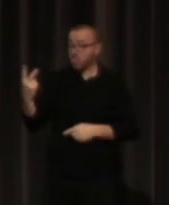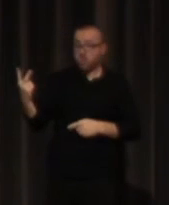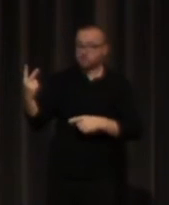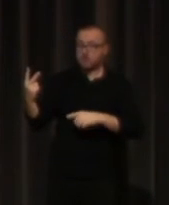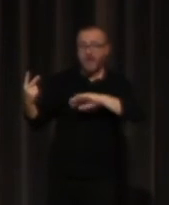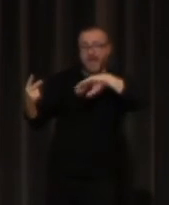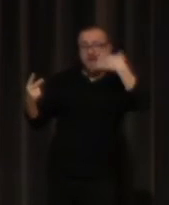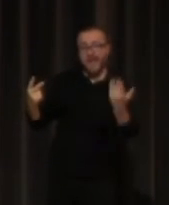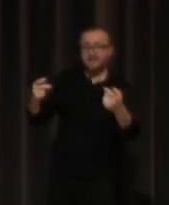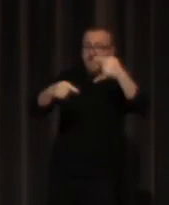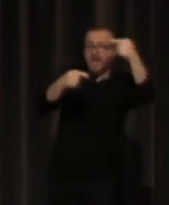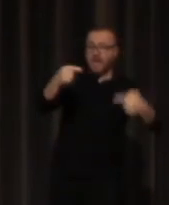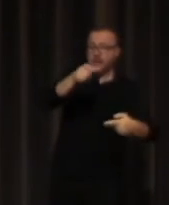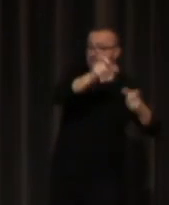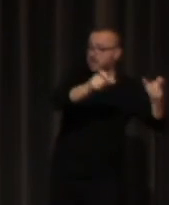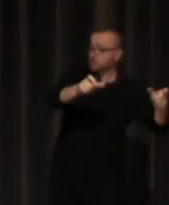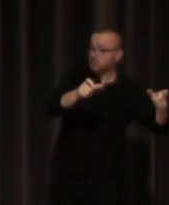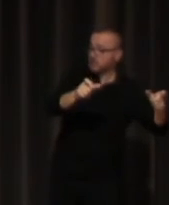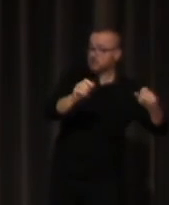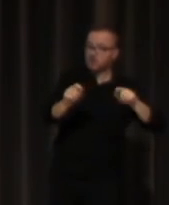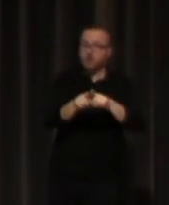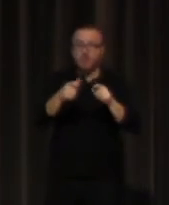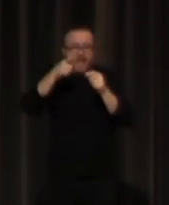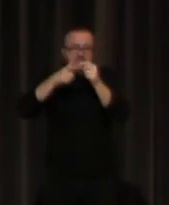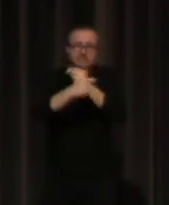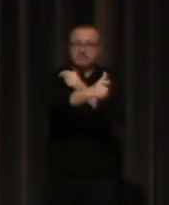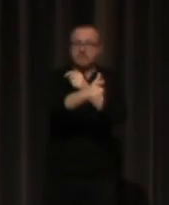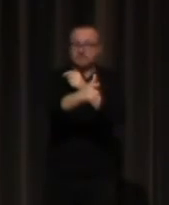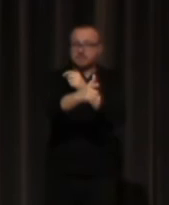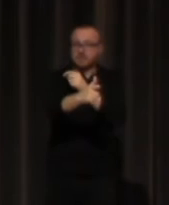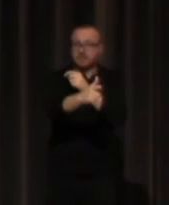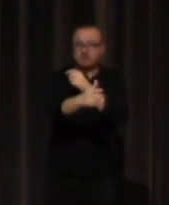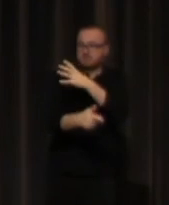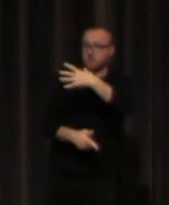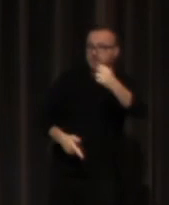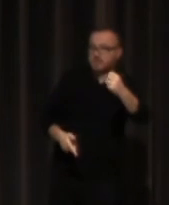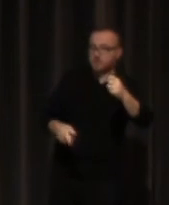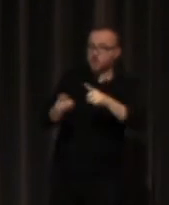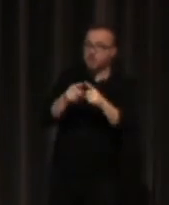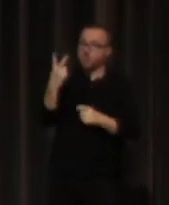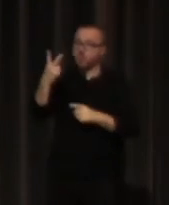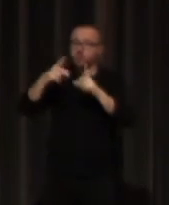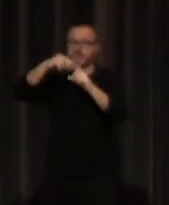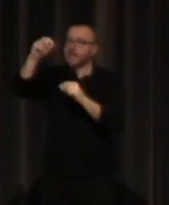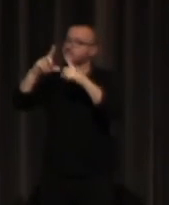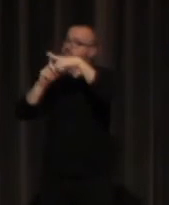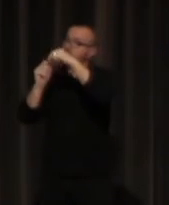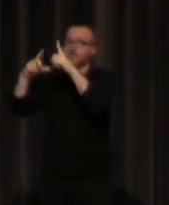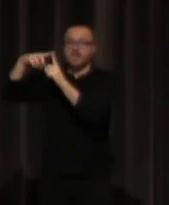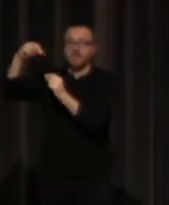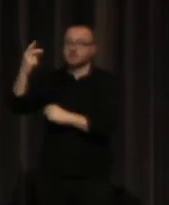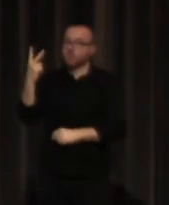tu i jo, ens separa una distància sideral, que és com dues estrelles que passen per les